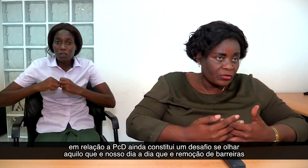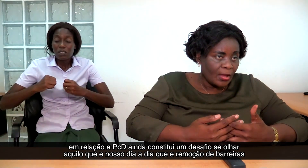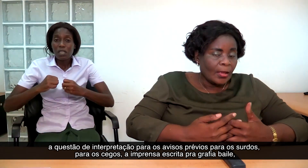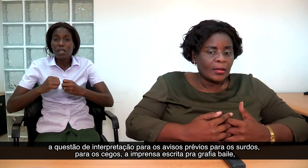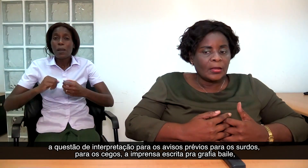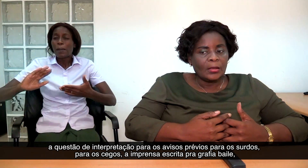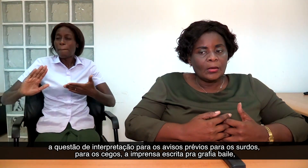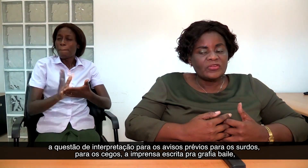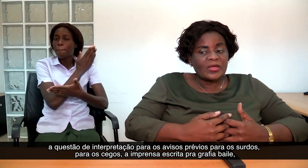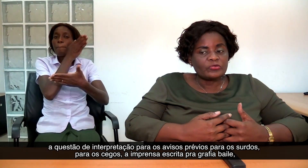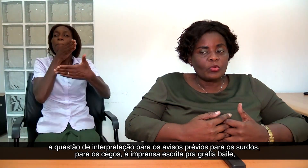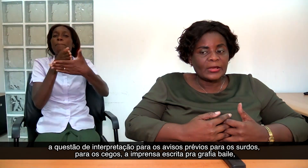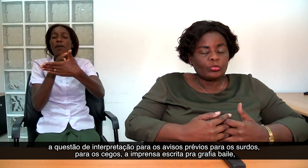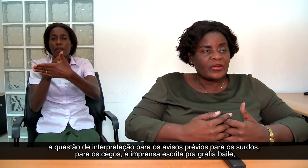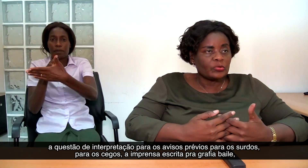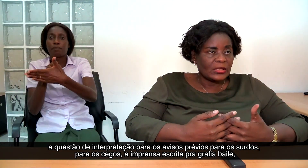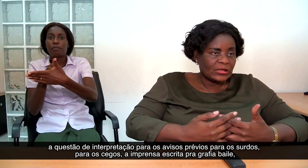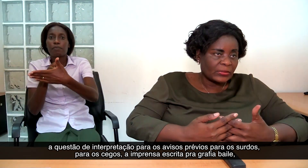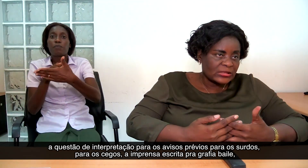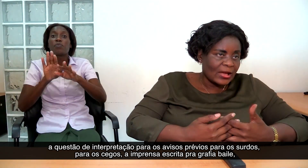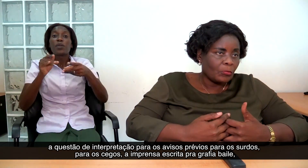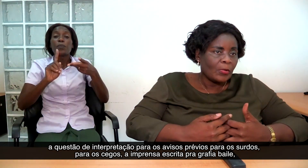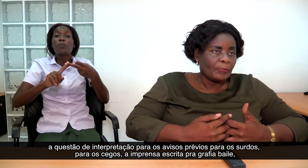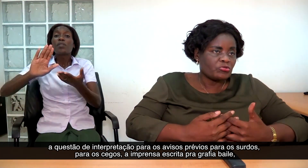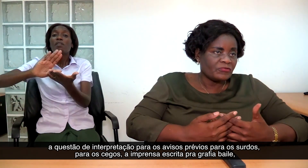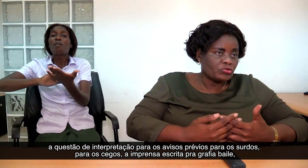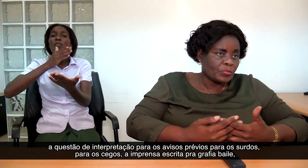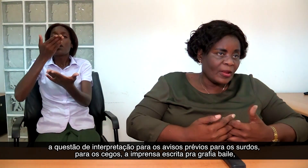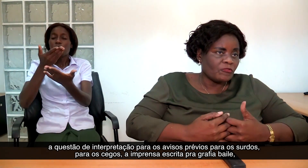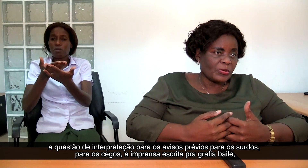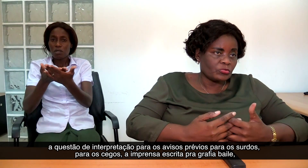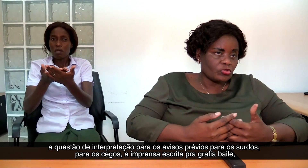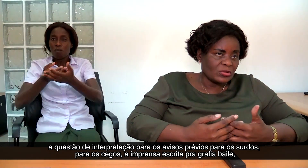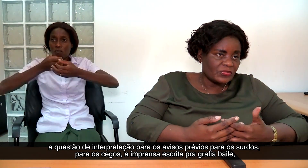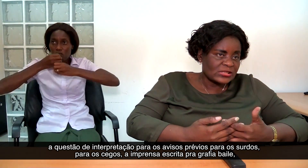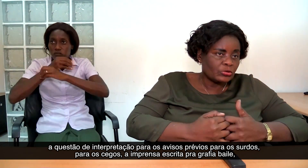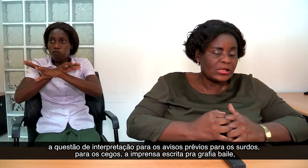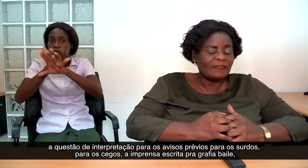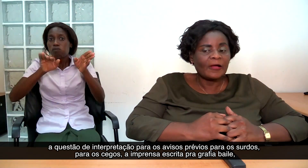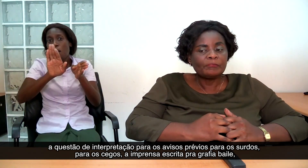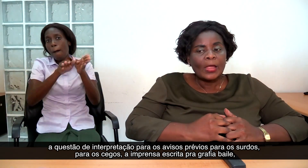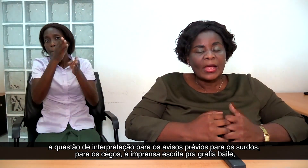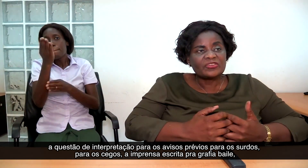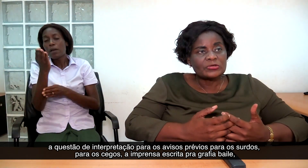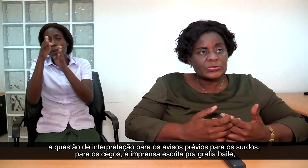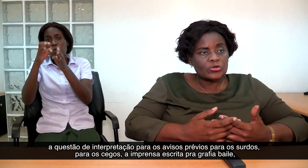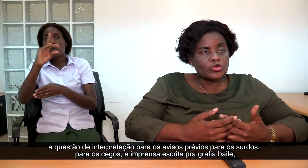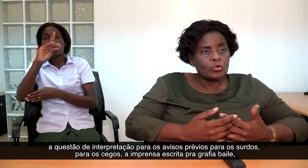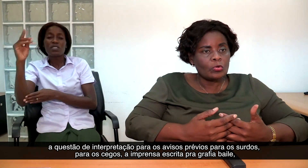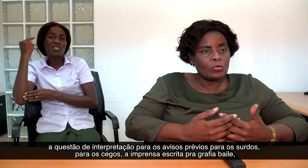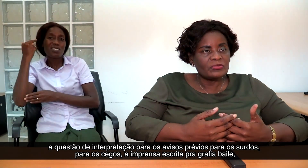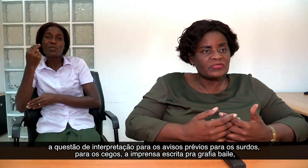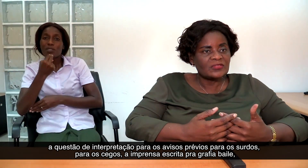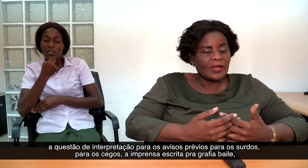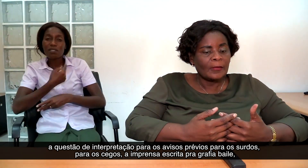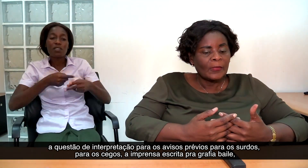barreiras, que neste caso concreto a questão da interpretação para os avisos prévios para as pessoas com deficiência auditiva, a questão das pessoas